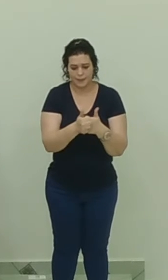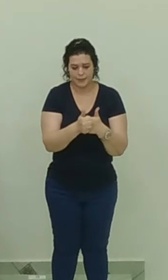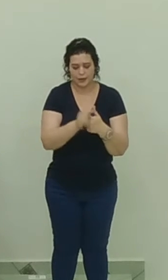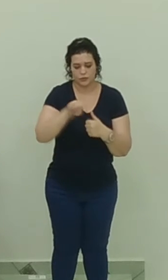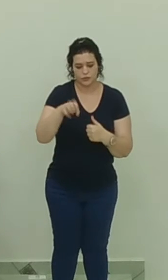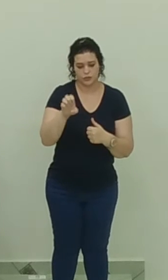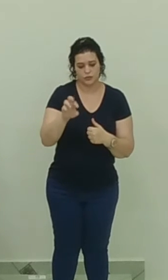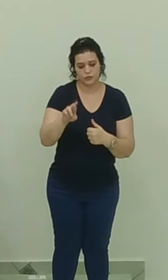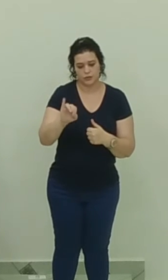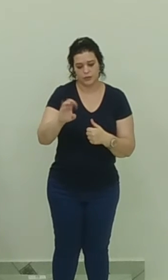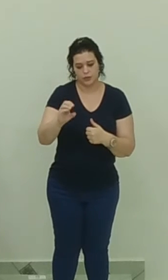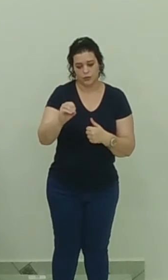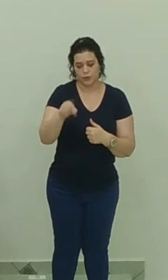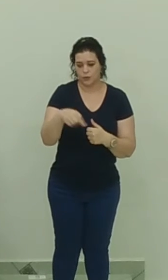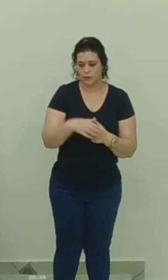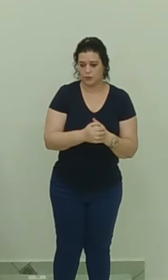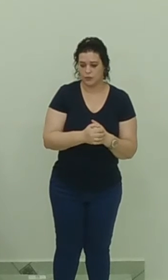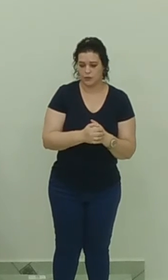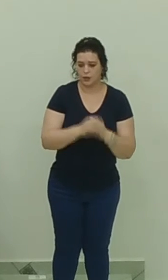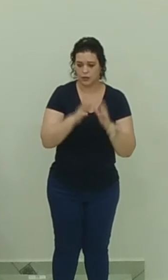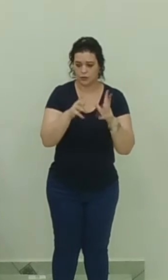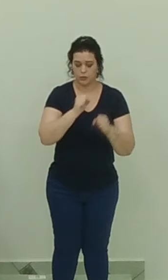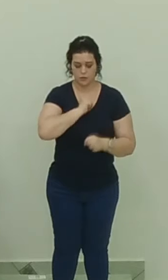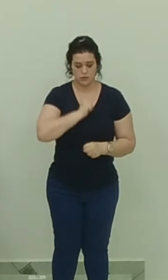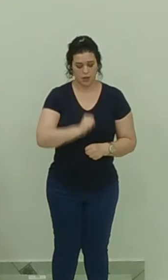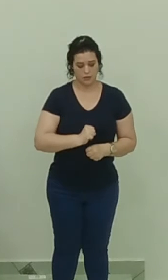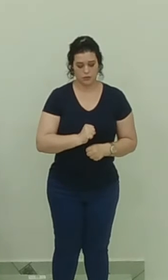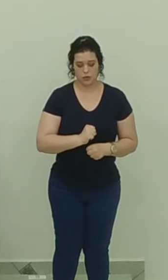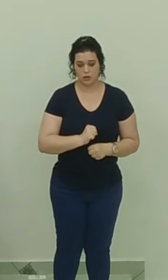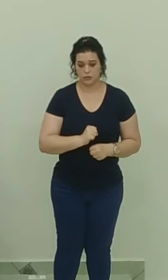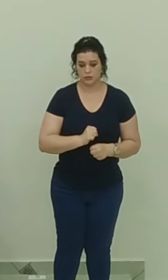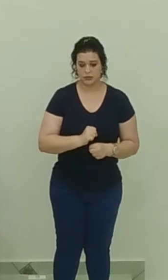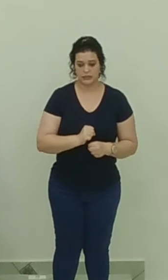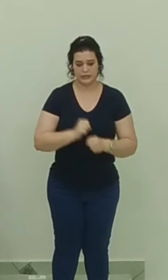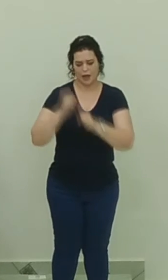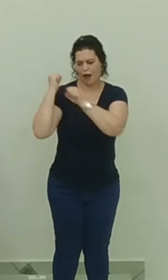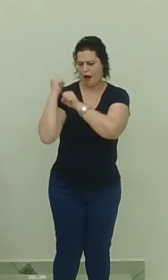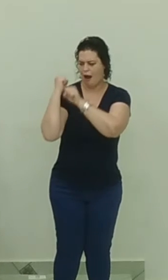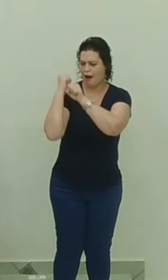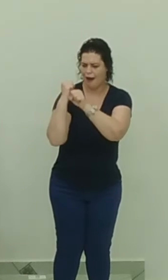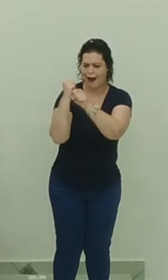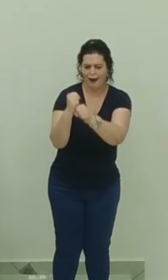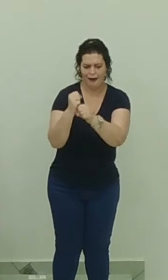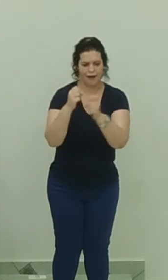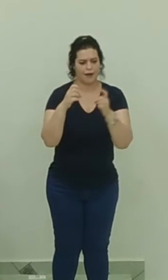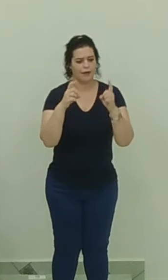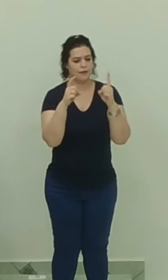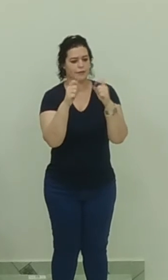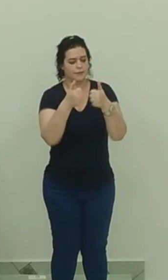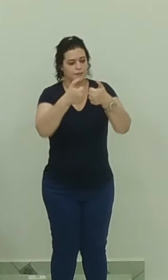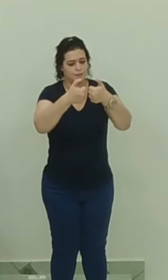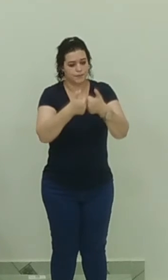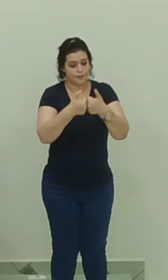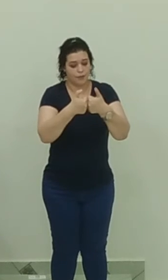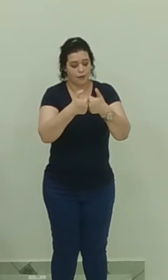Porém, os sacerdotes que levavam a arca da aliança do Senhor